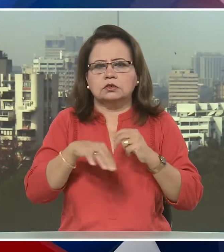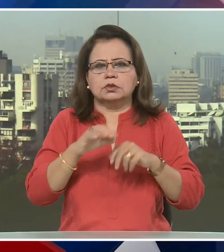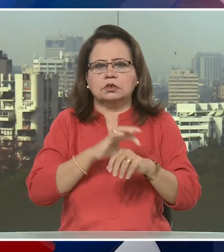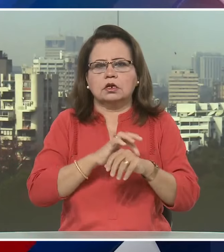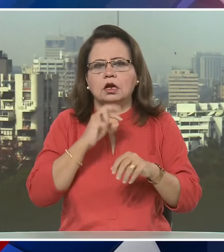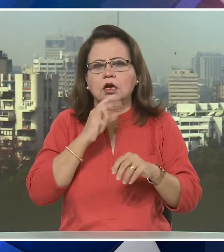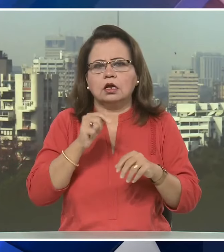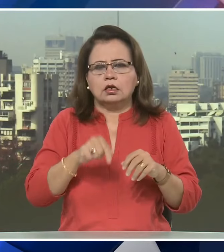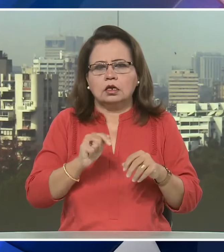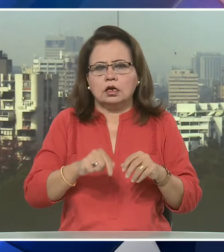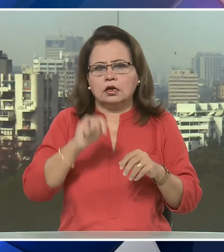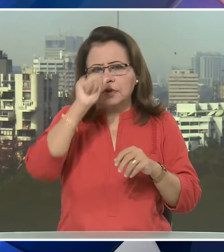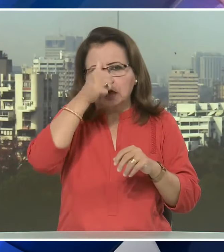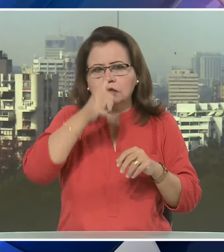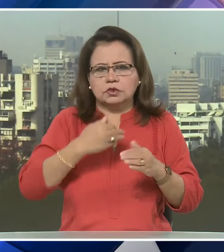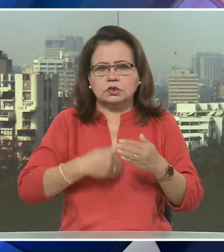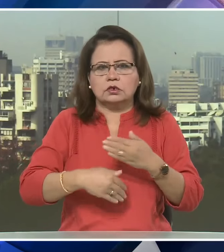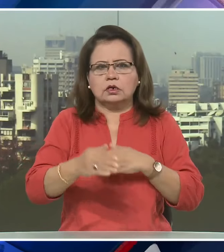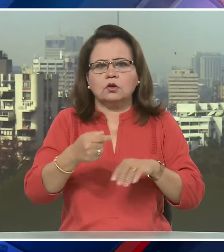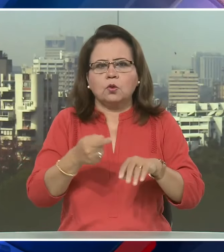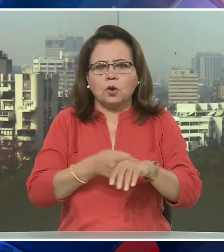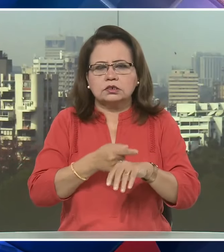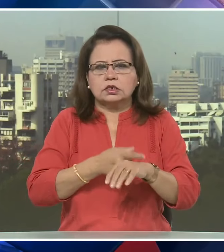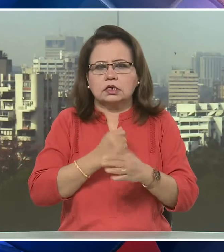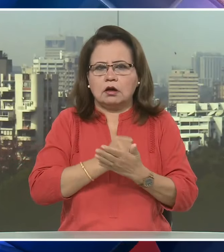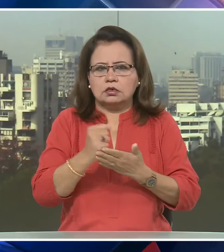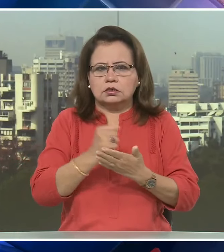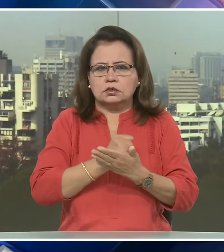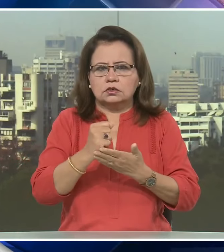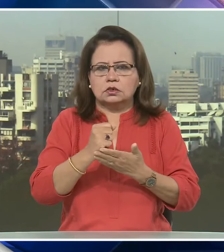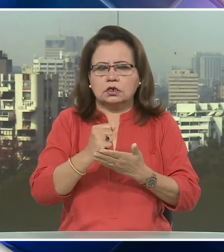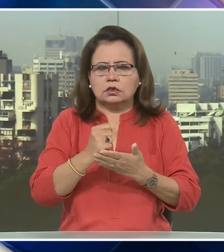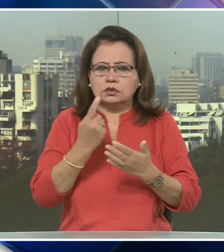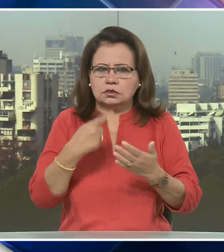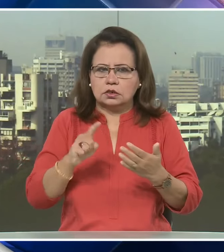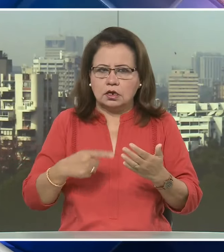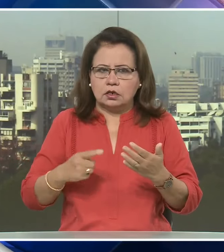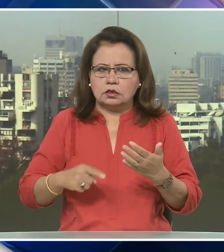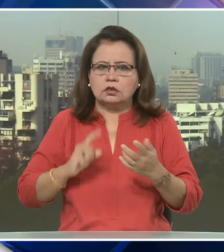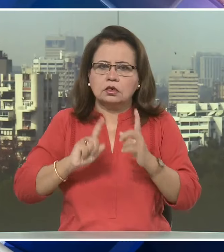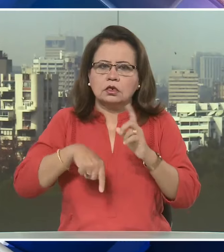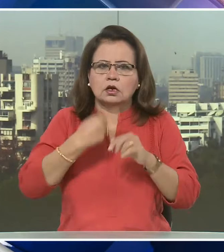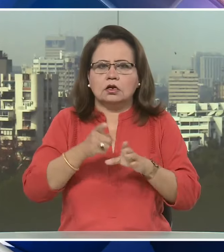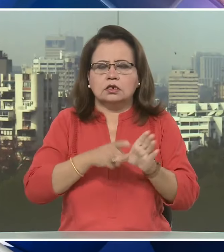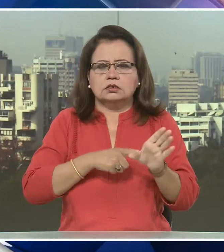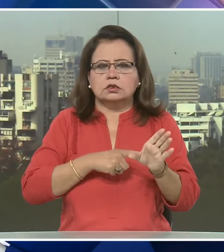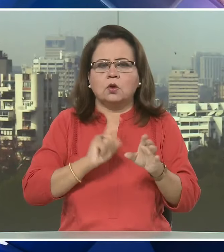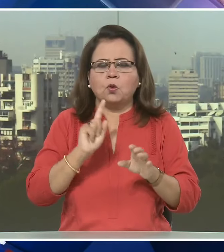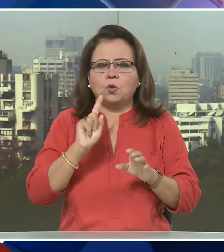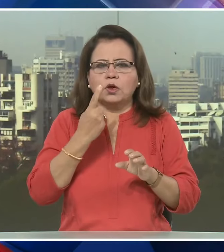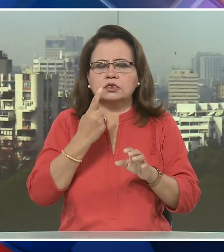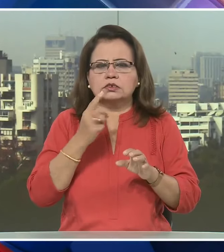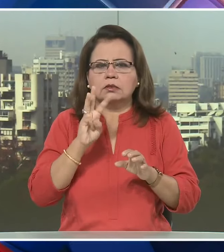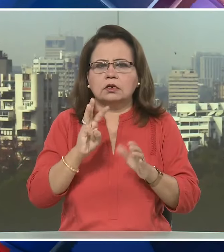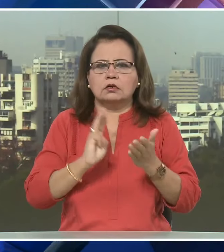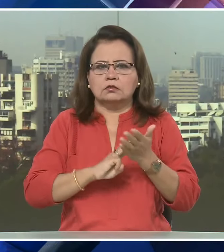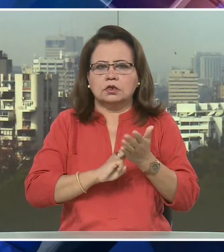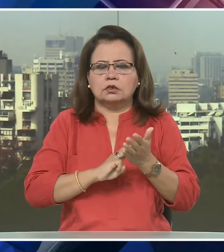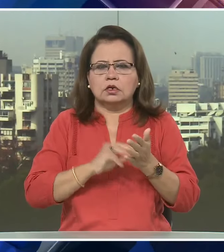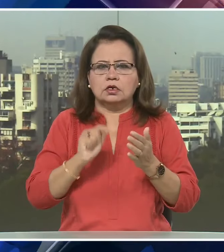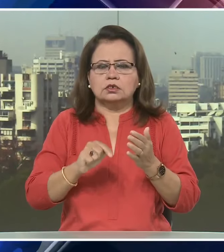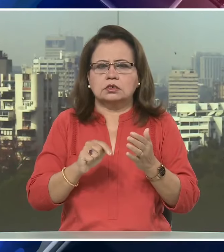स्वास्थ्य मंत्री ने कहा कि अगर भारत में चल रही वैक्सीन के ट्रायल सही रहते हैं तो अगले साल की पहली तिमाही में